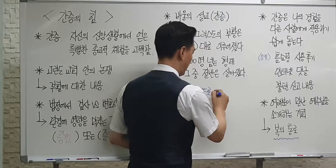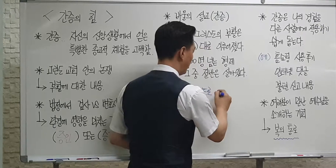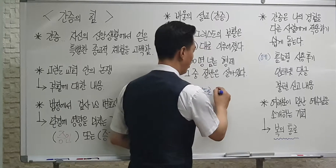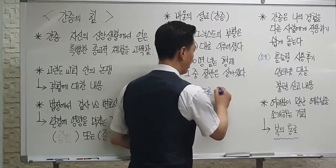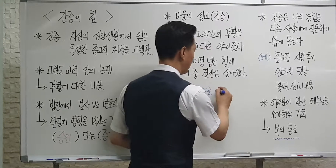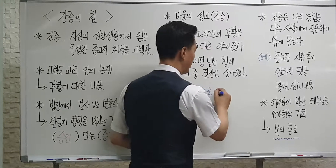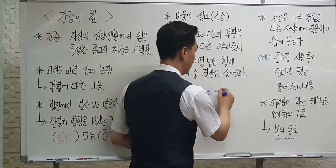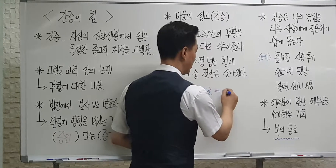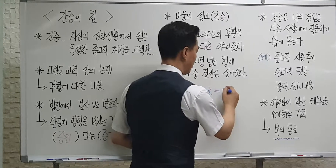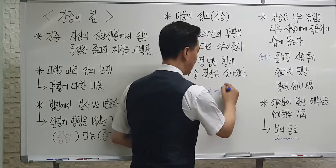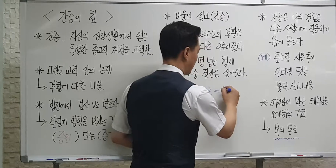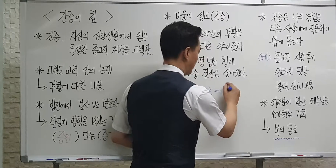베드로 이름의 뜻은